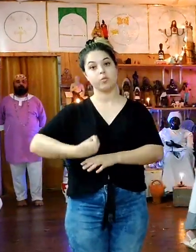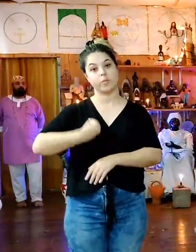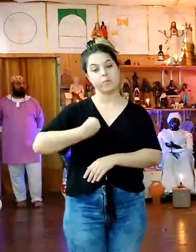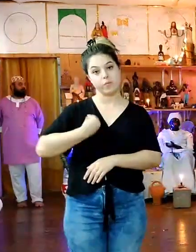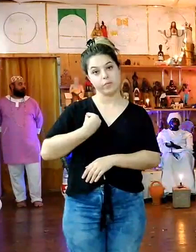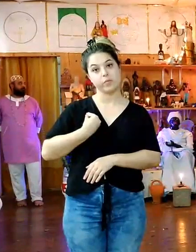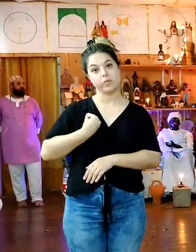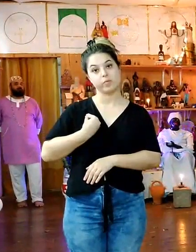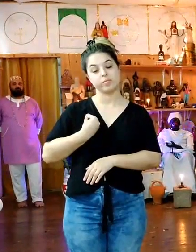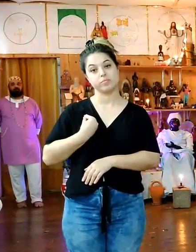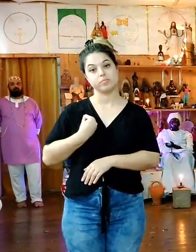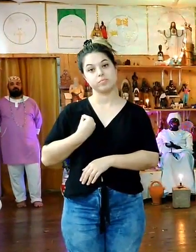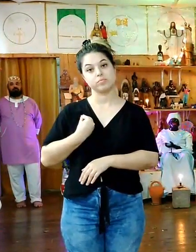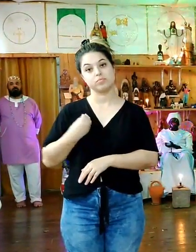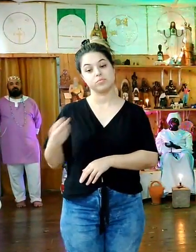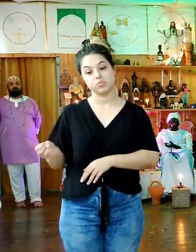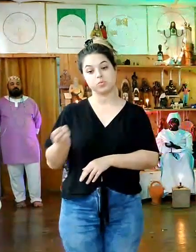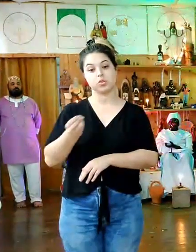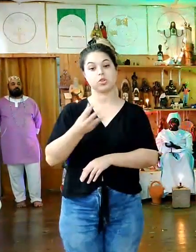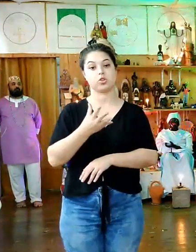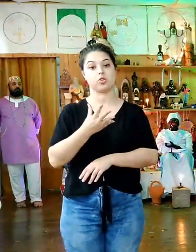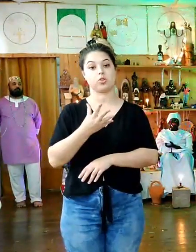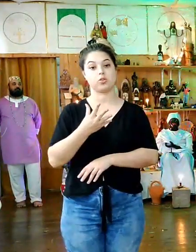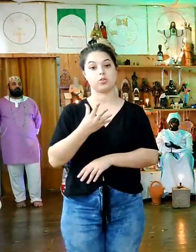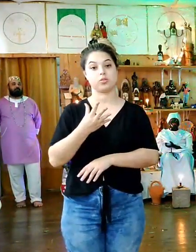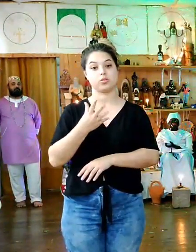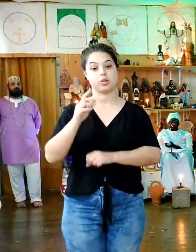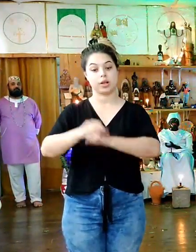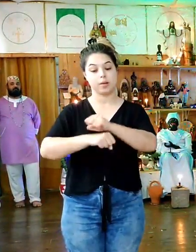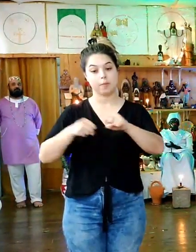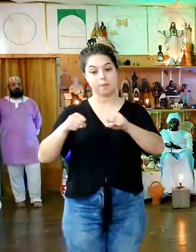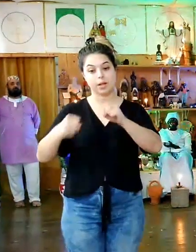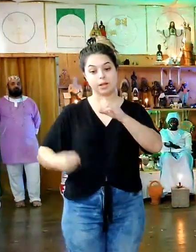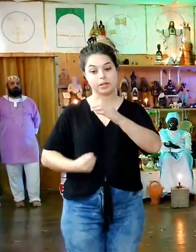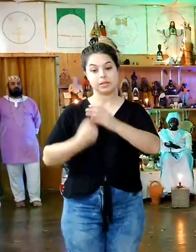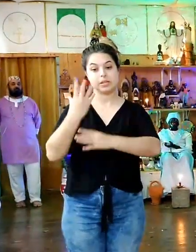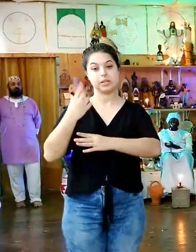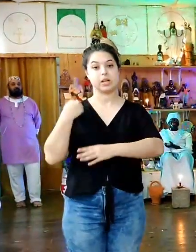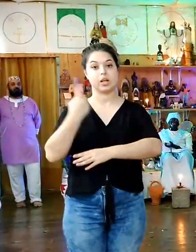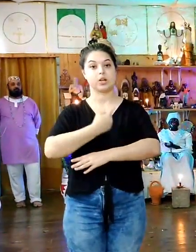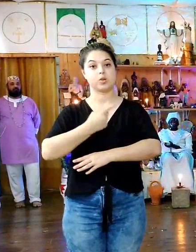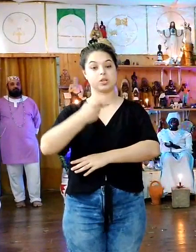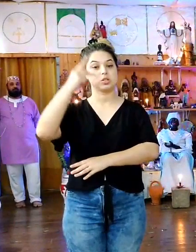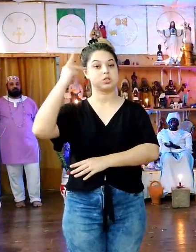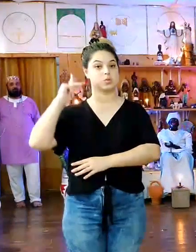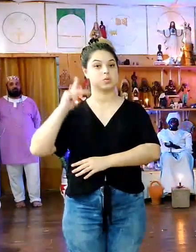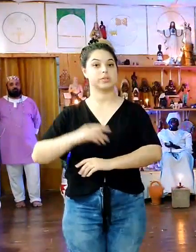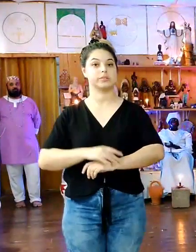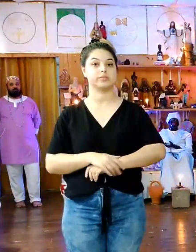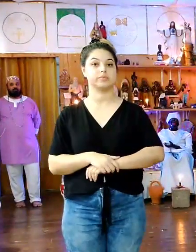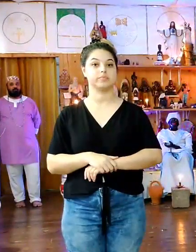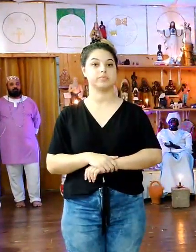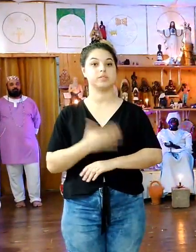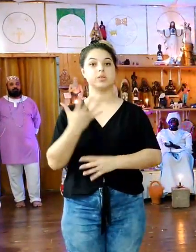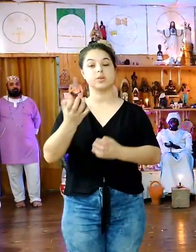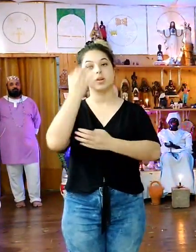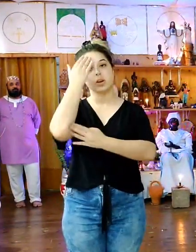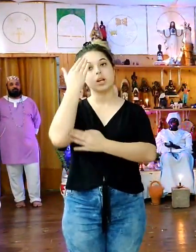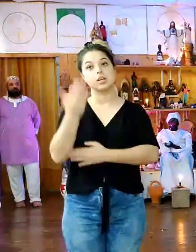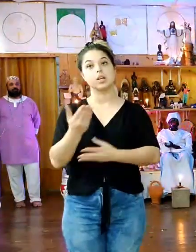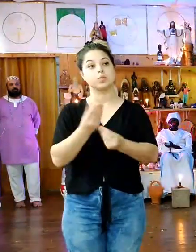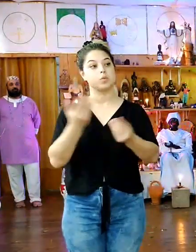vida, uma nova amarra se cria na nossa história humana. Eu quero